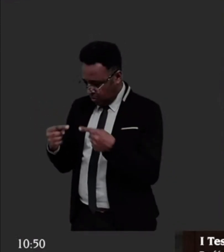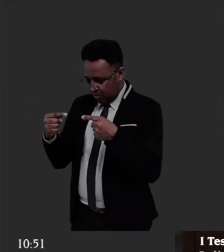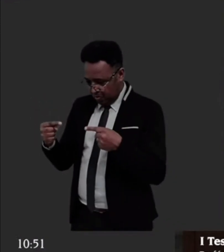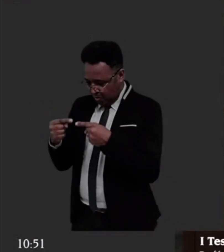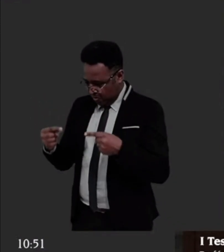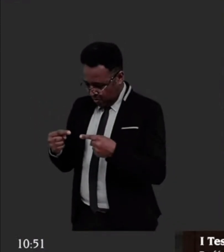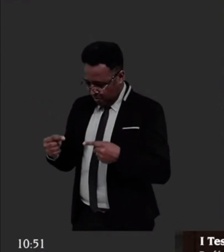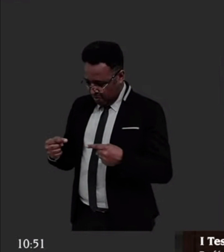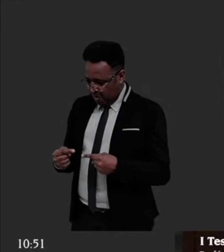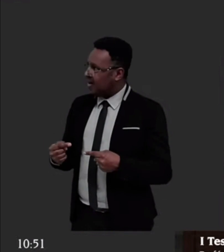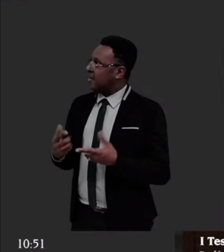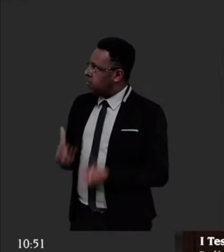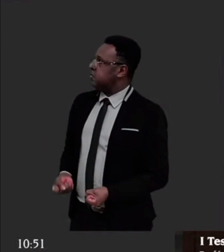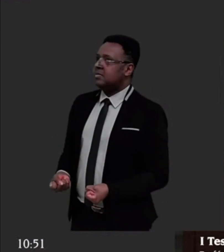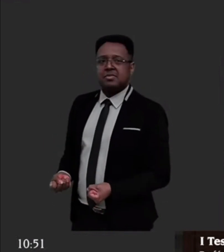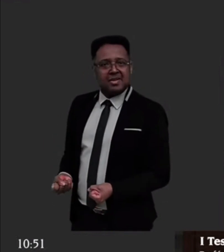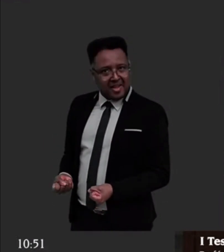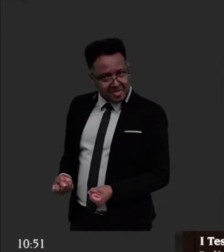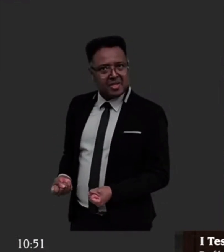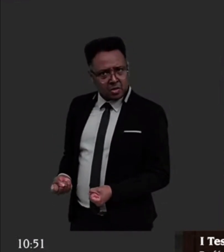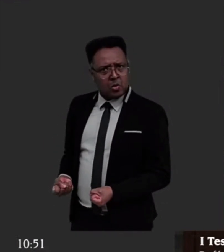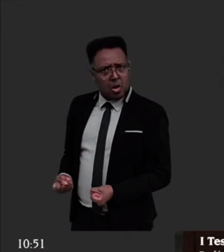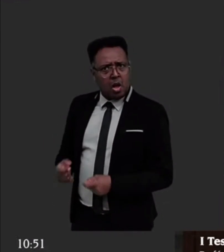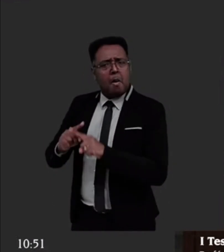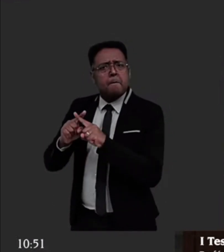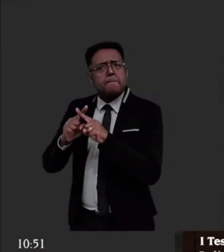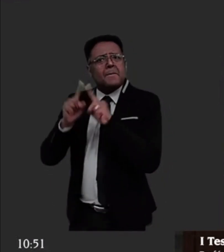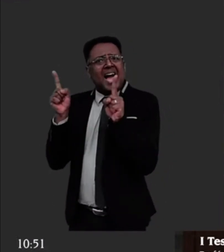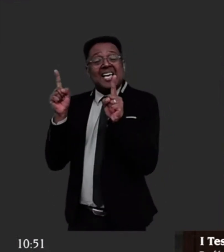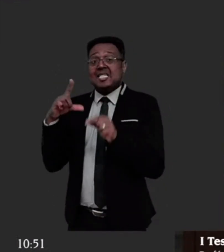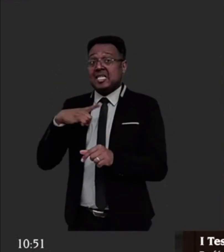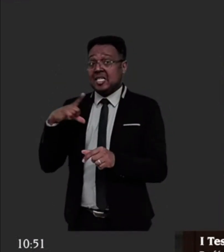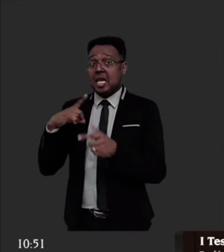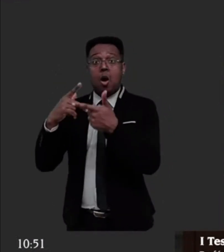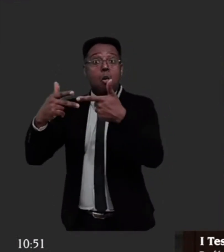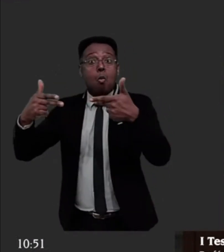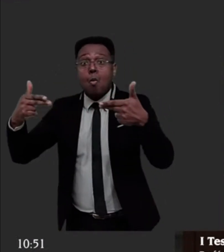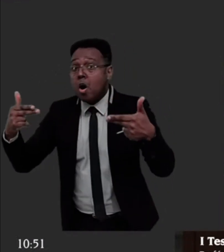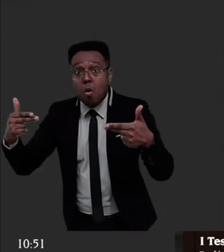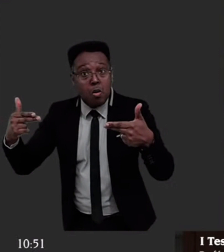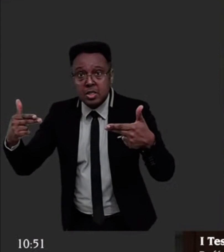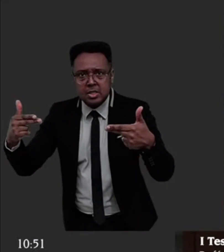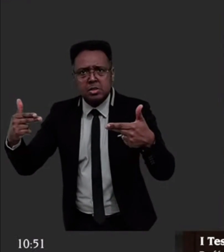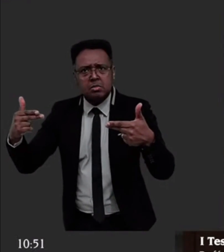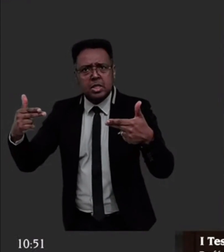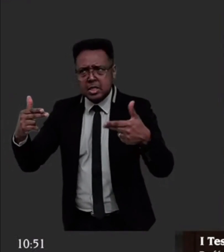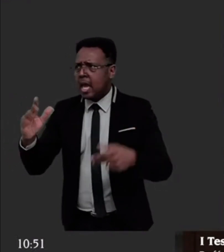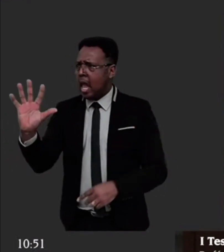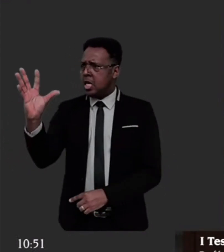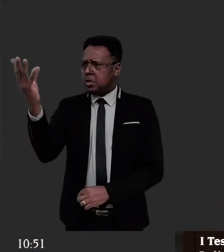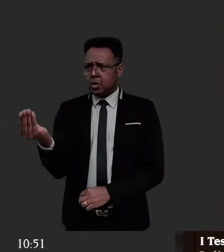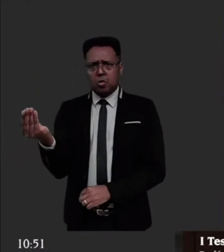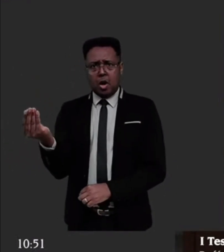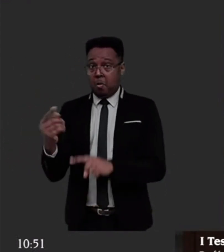recebo. Quando vem coisa diferente, espirituais também, mas não procede das profundezas de Deus, quando chega